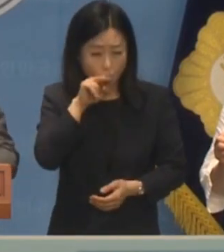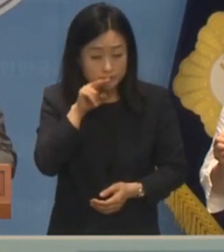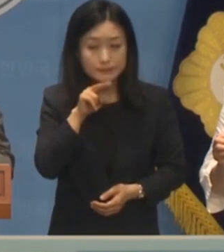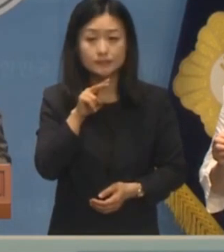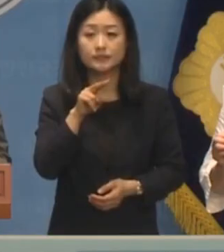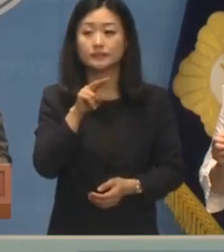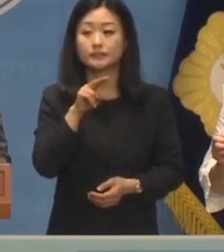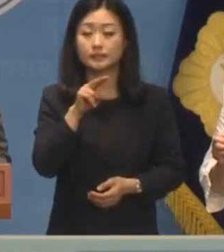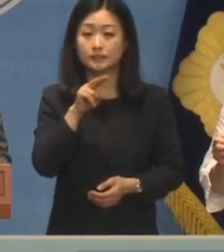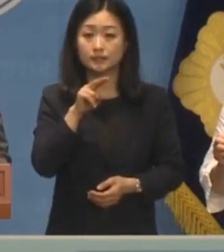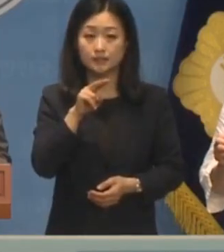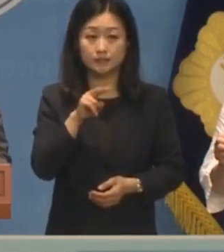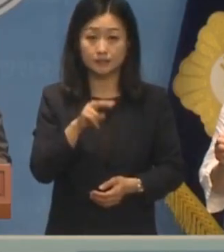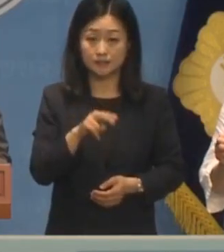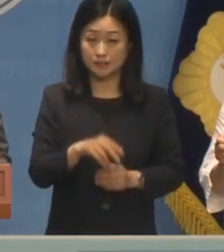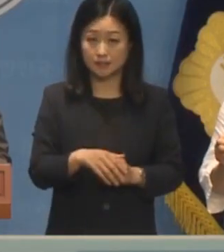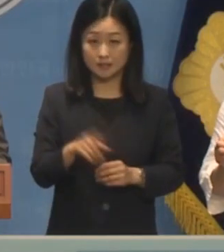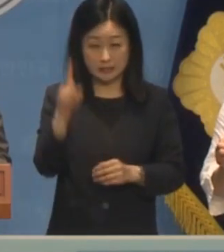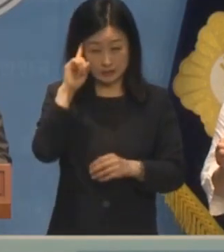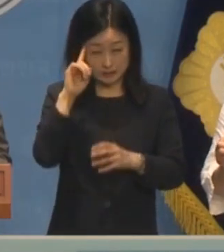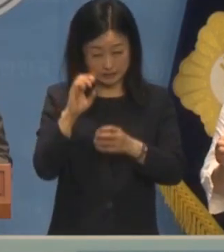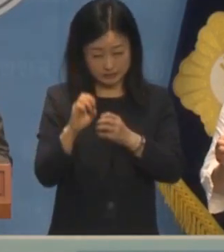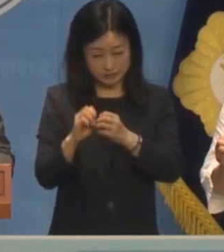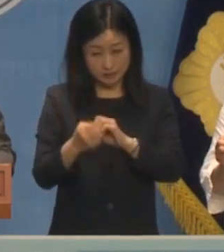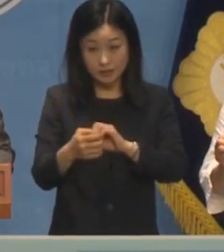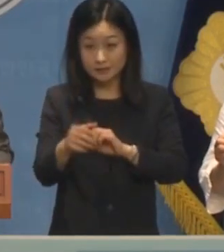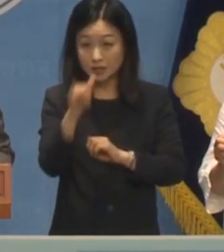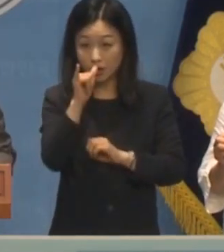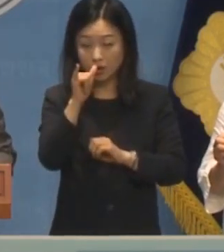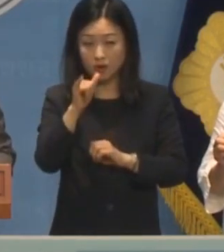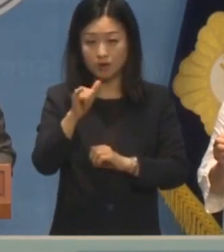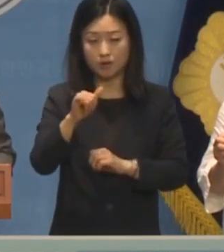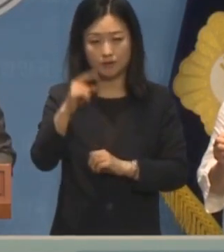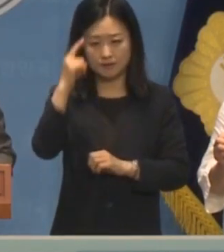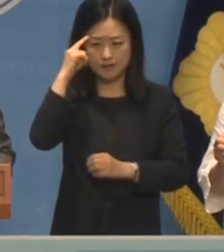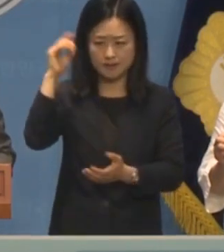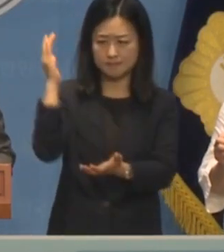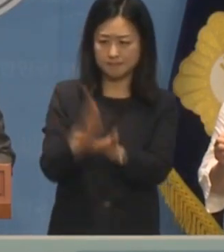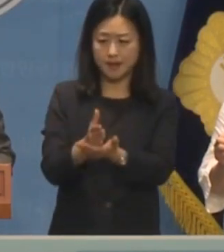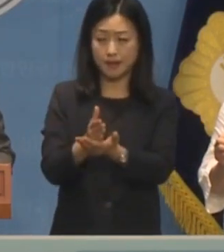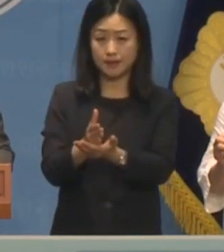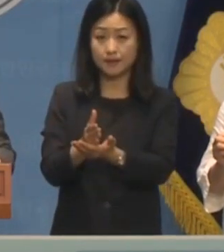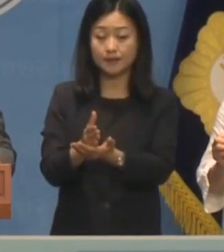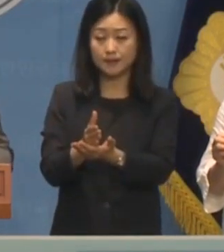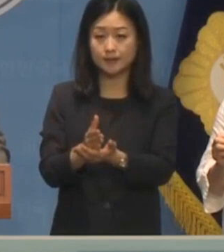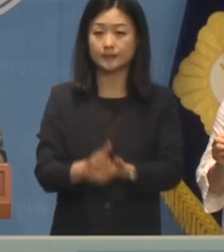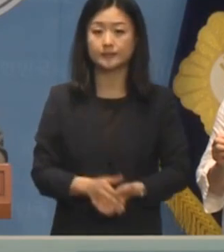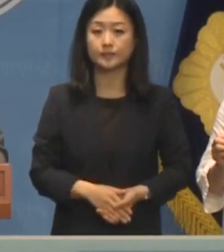혹시라도 허튼 꿈 꾸고 있다면 그 꿈 깨시기 바랍니다.